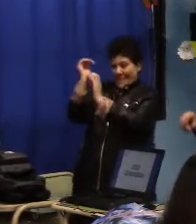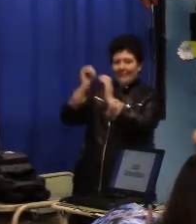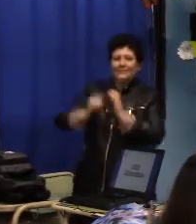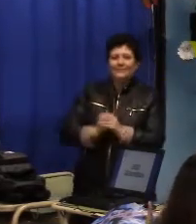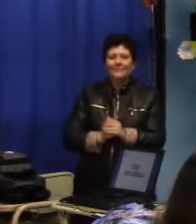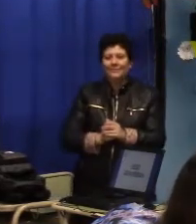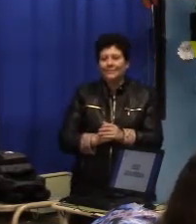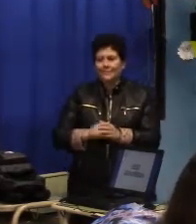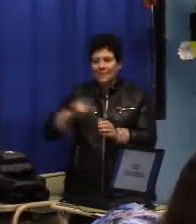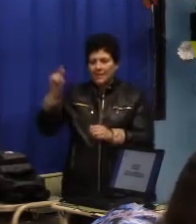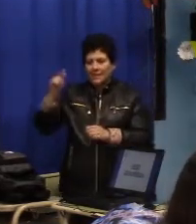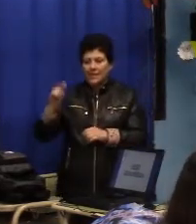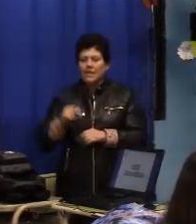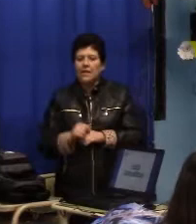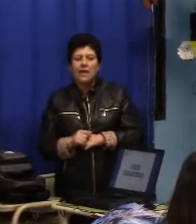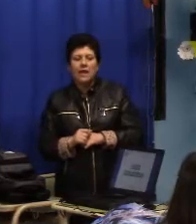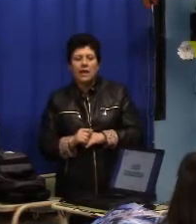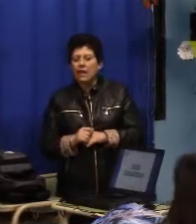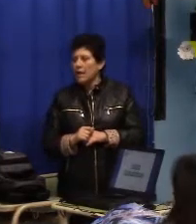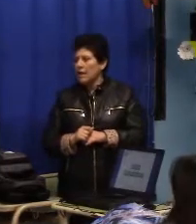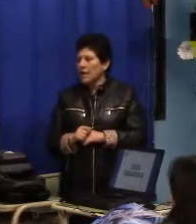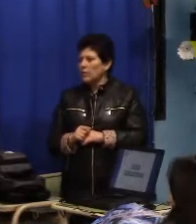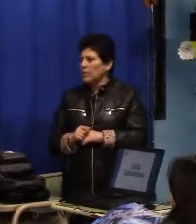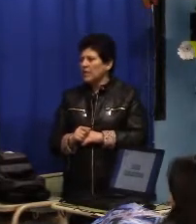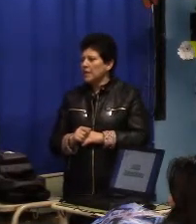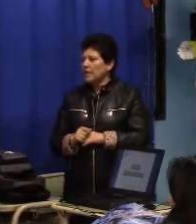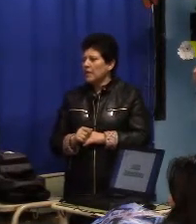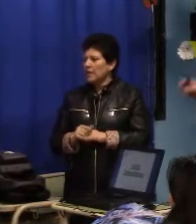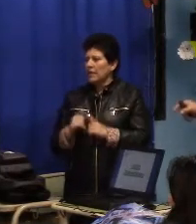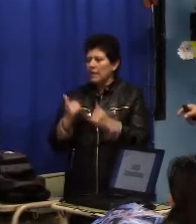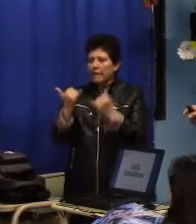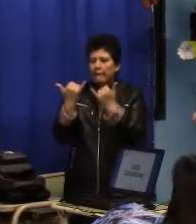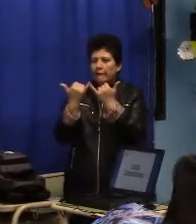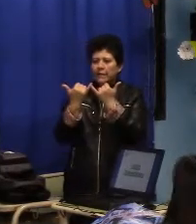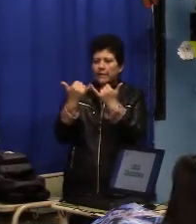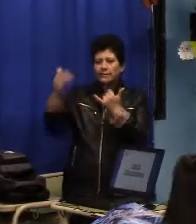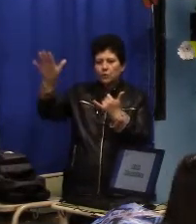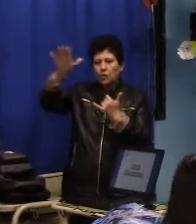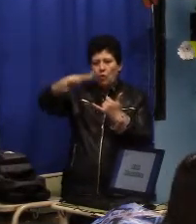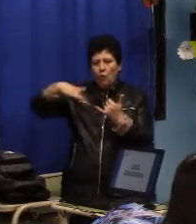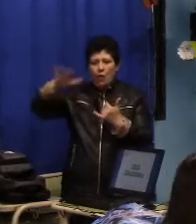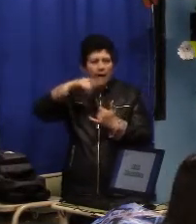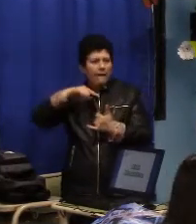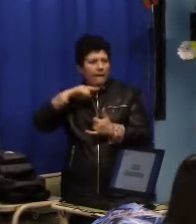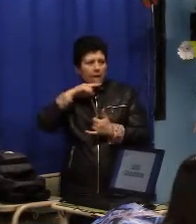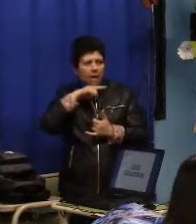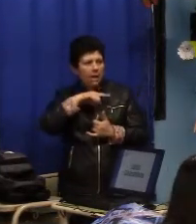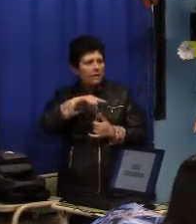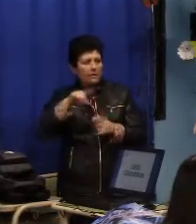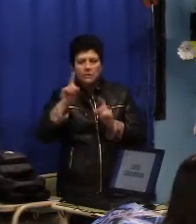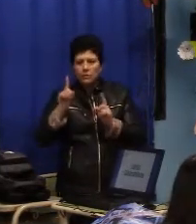en banda aquí, en banda, en Alem, no sé si en Posada sale.